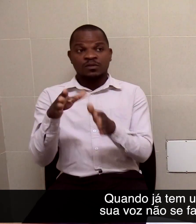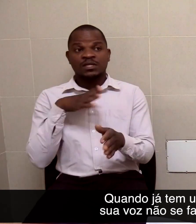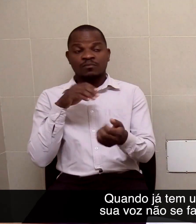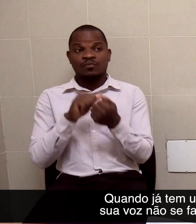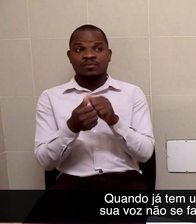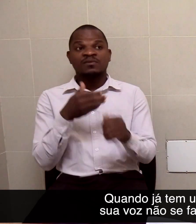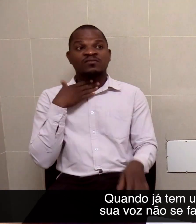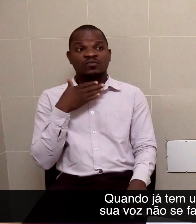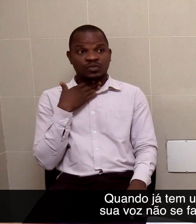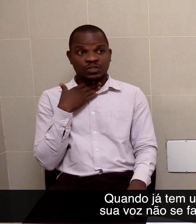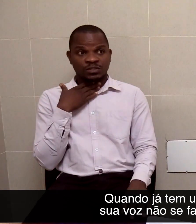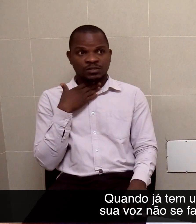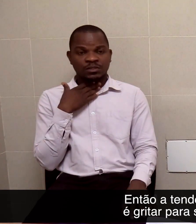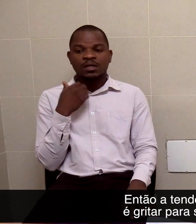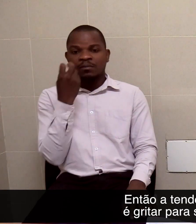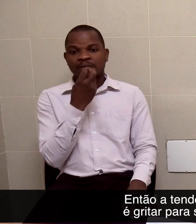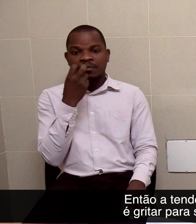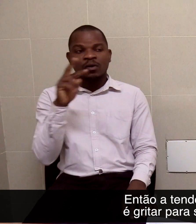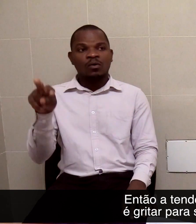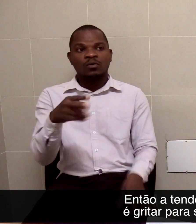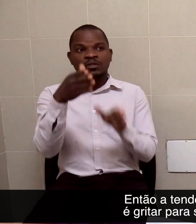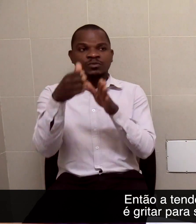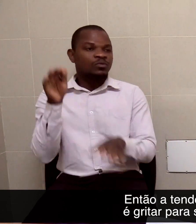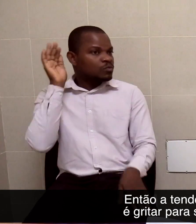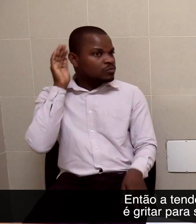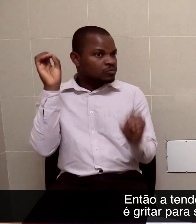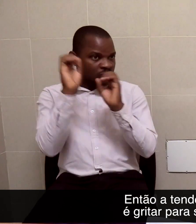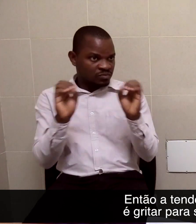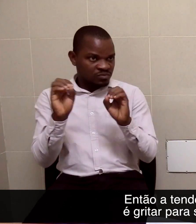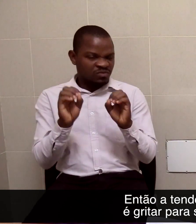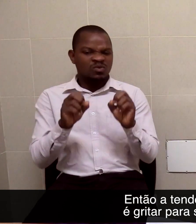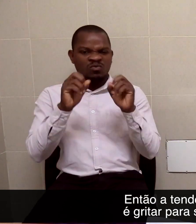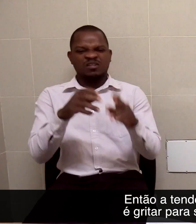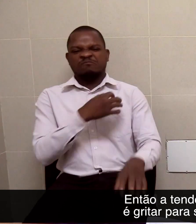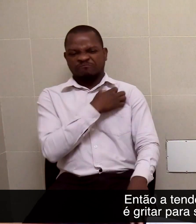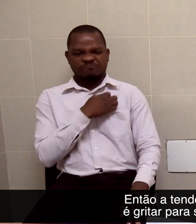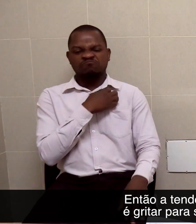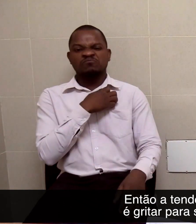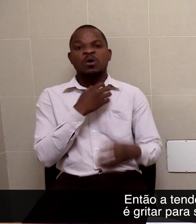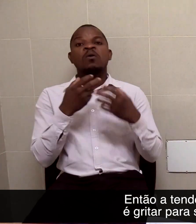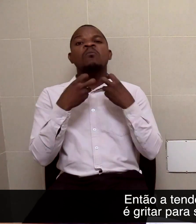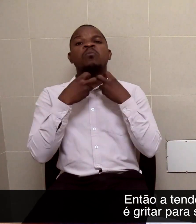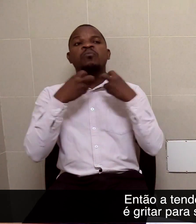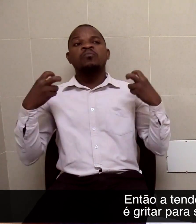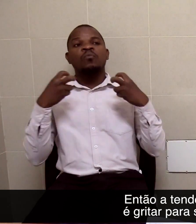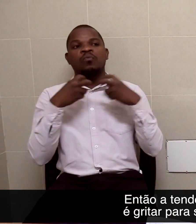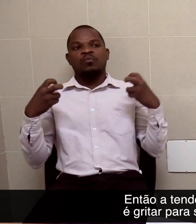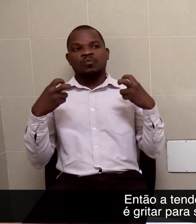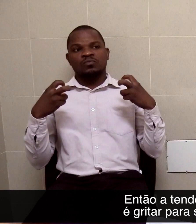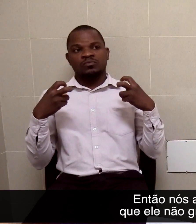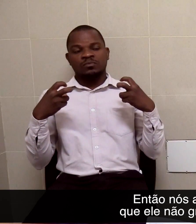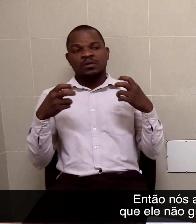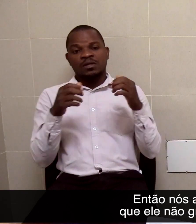se faz perceber aos outros. Então a tendência do paciente é de tentar gritar para se fazer